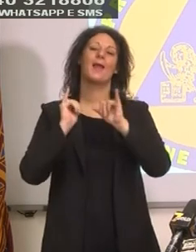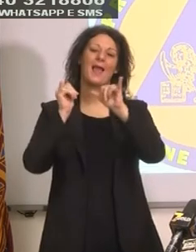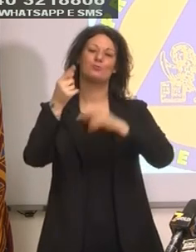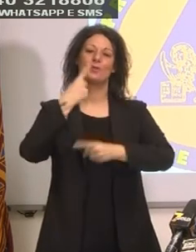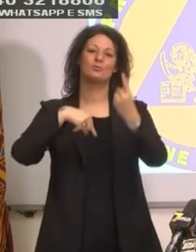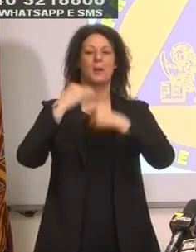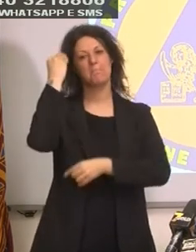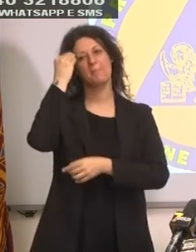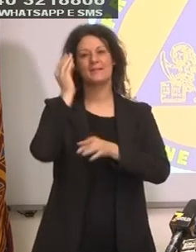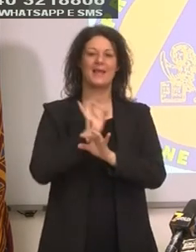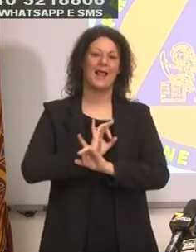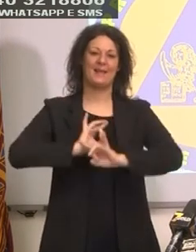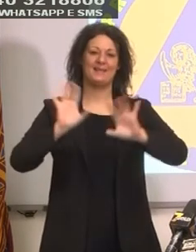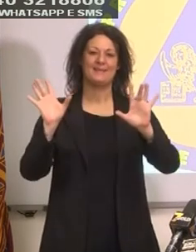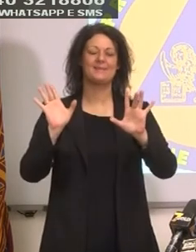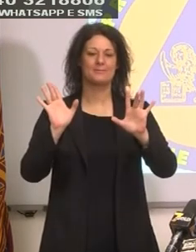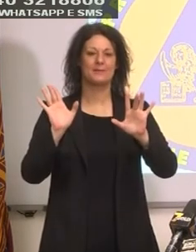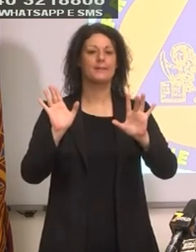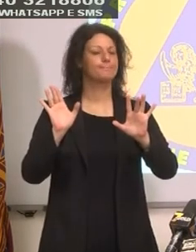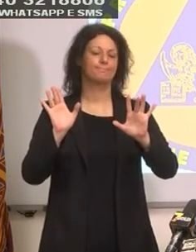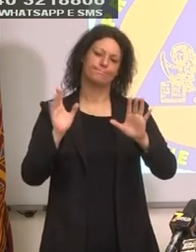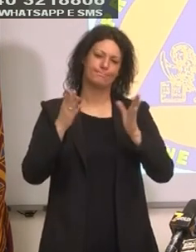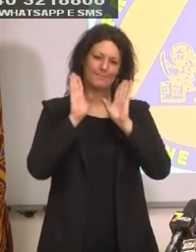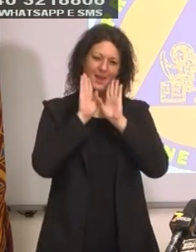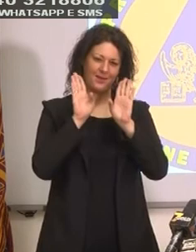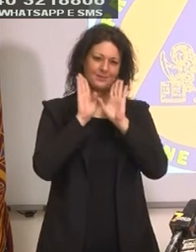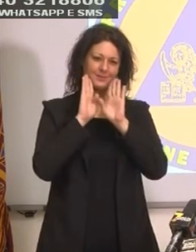giorni, la festeggiamo sta festa. Occhio